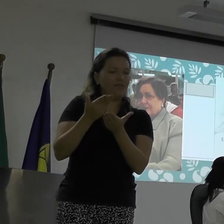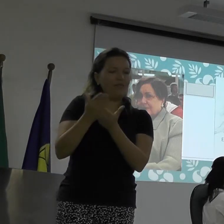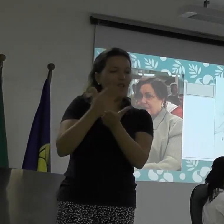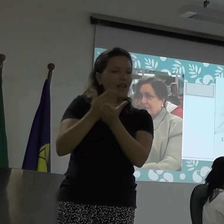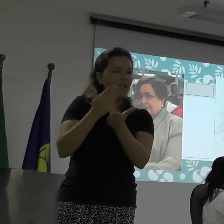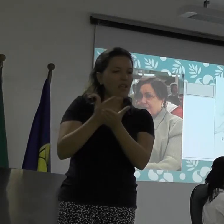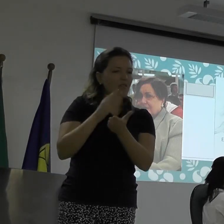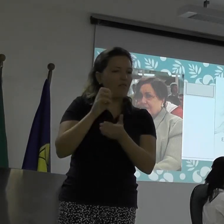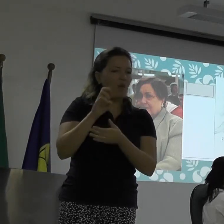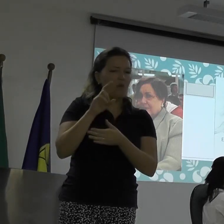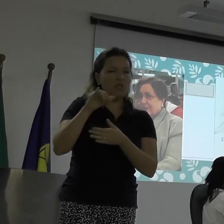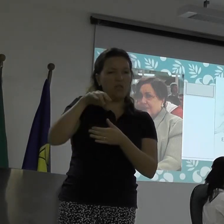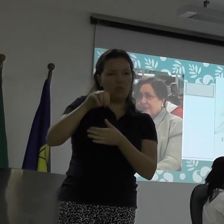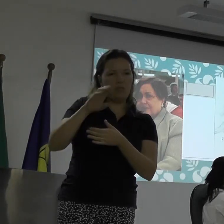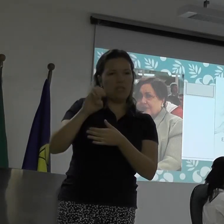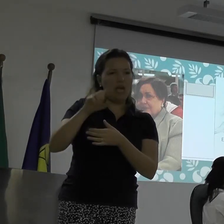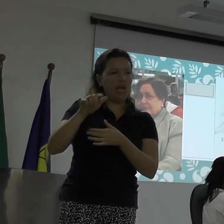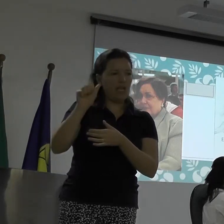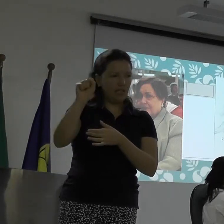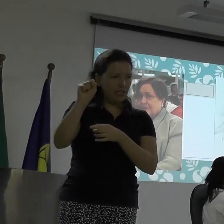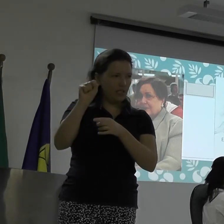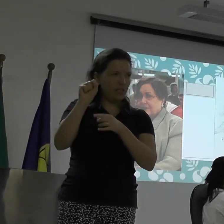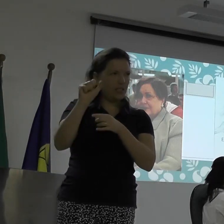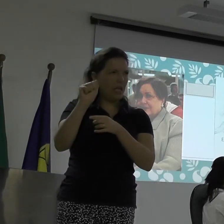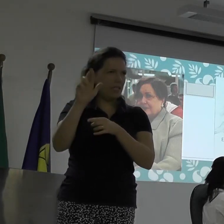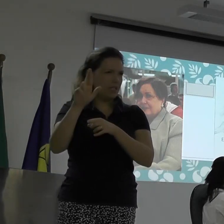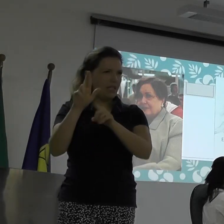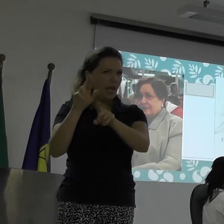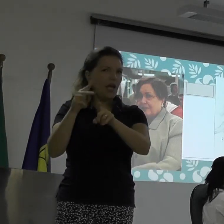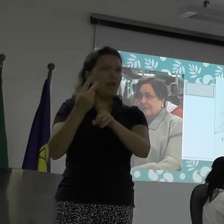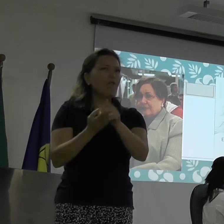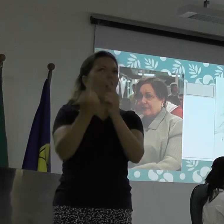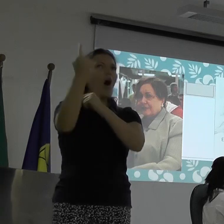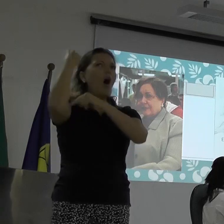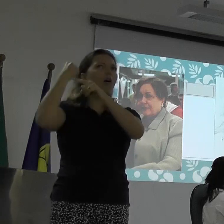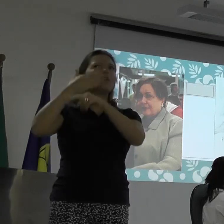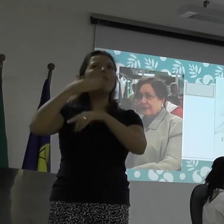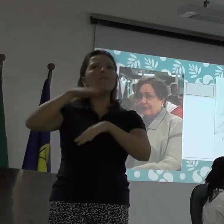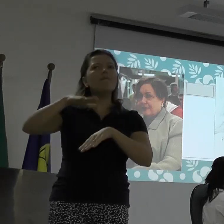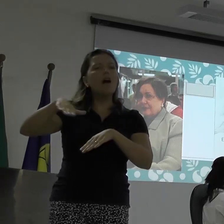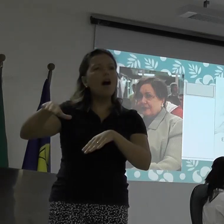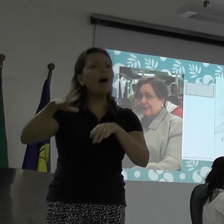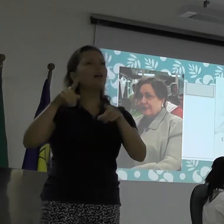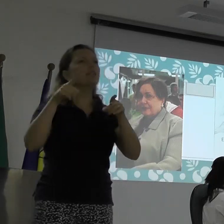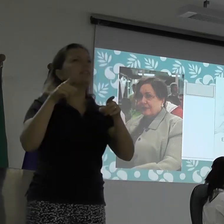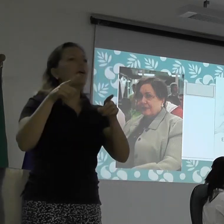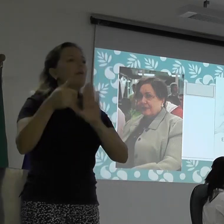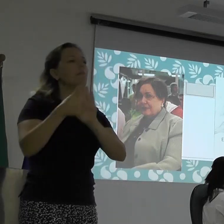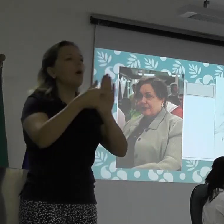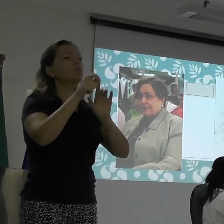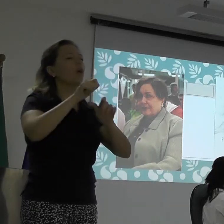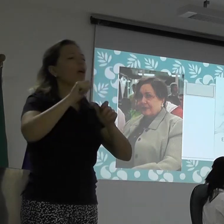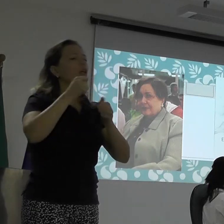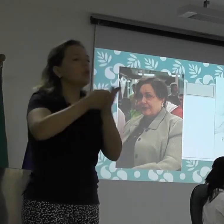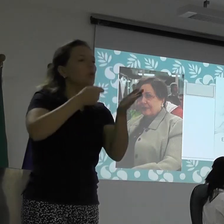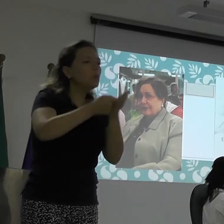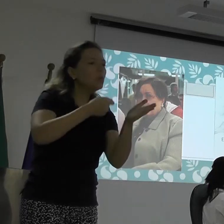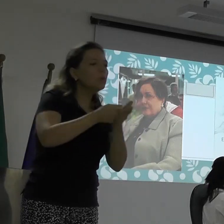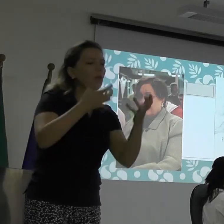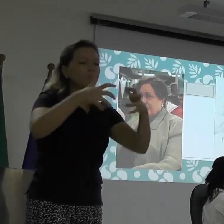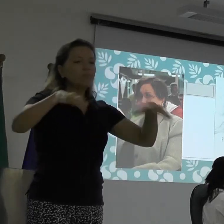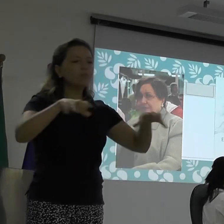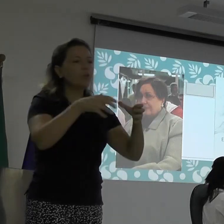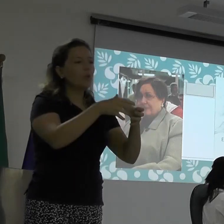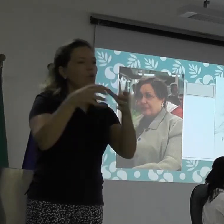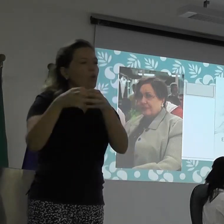como uma evocação da sua infância passada em Belmonte e refere o ardor da luta entre farrapos e